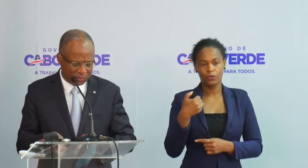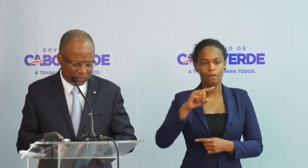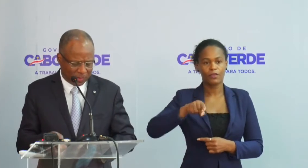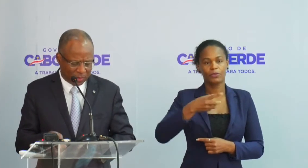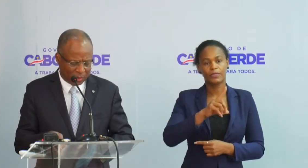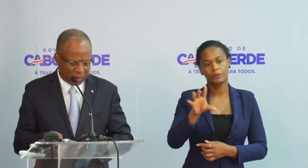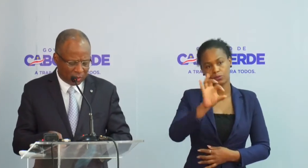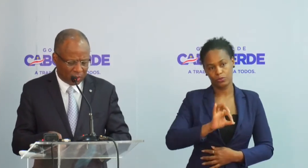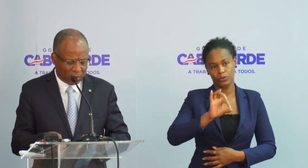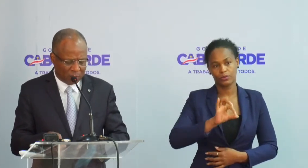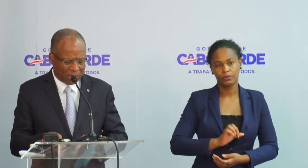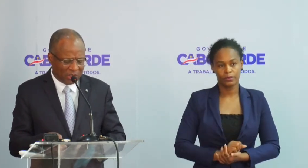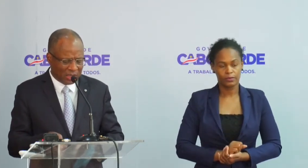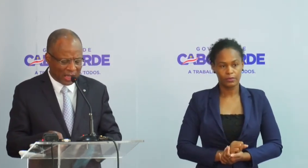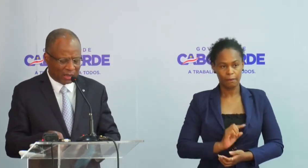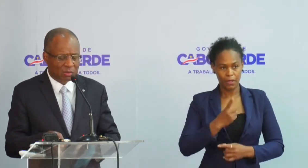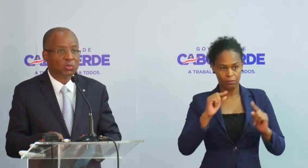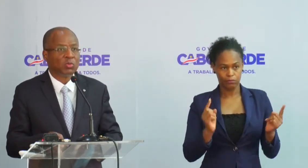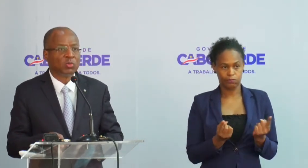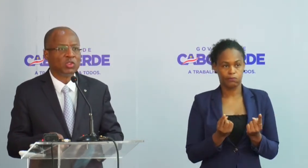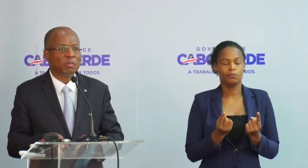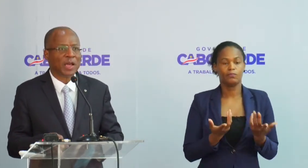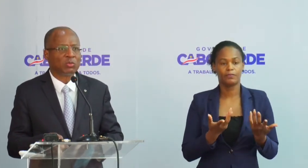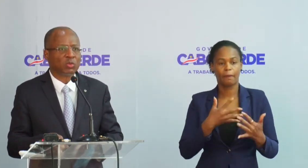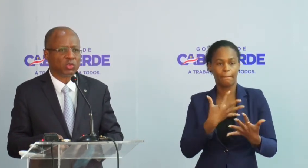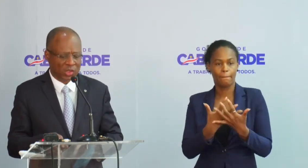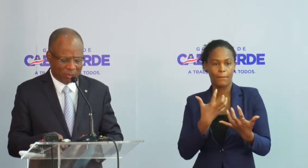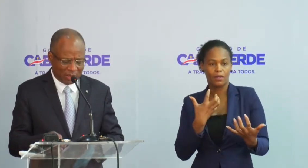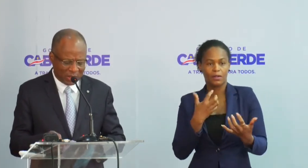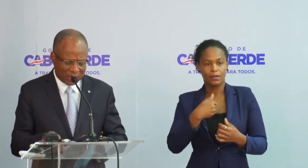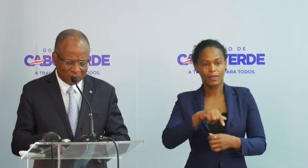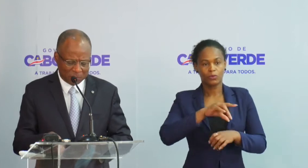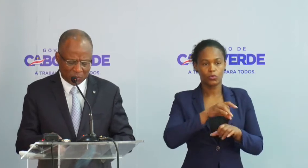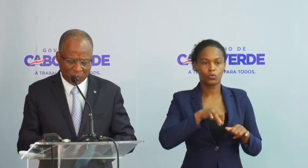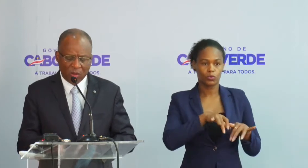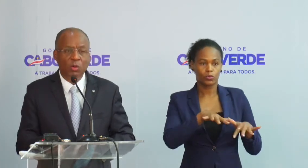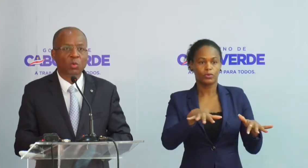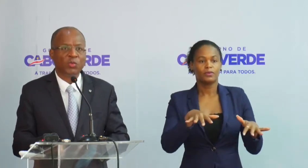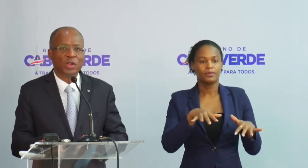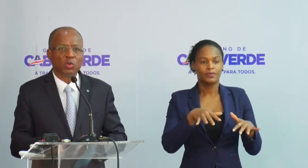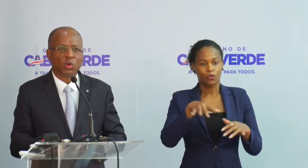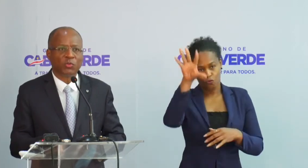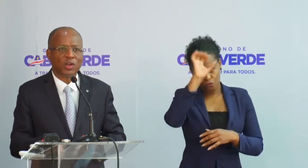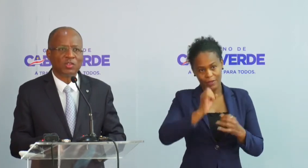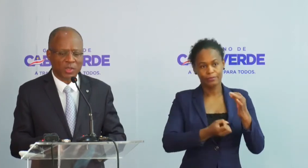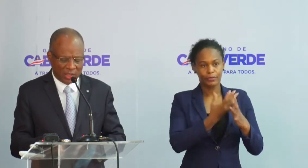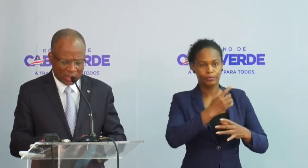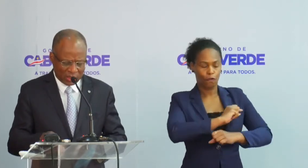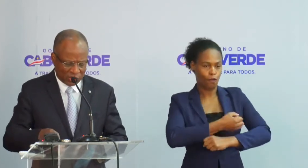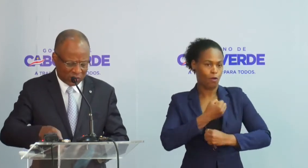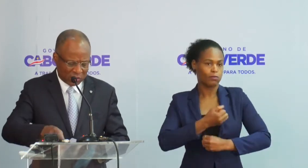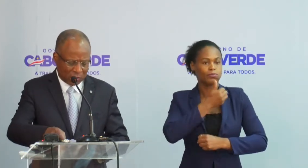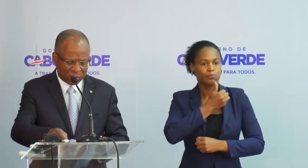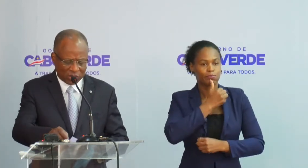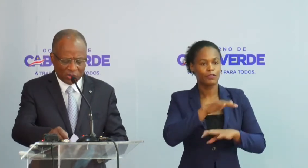155,6%. Para mitigar os impactos da pandemia, o Governo adotou fortes